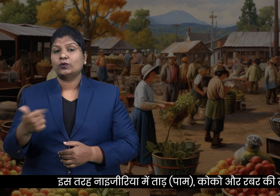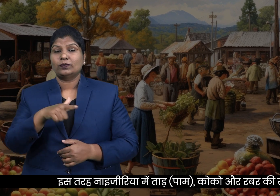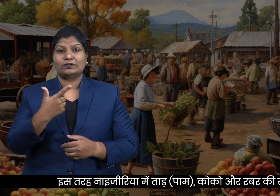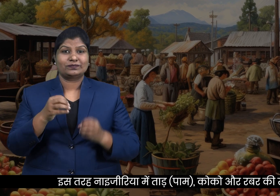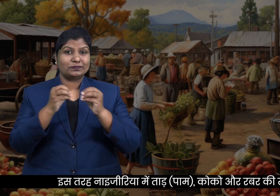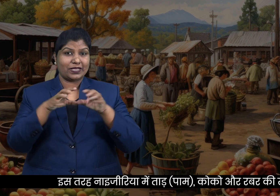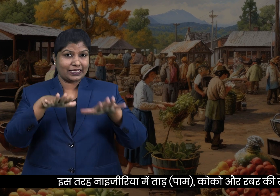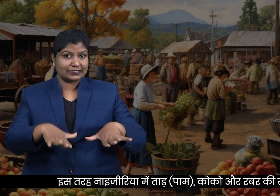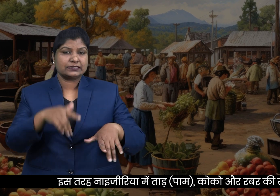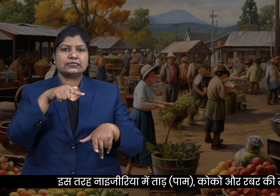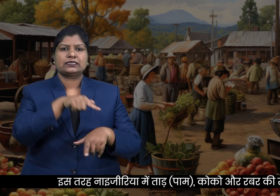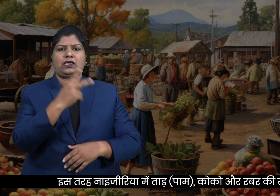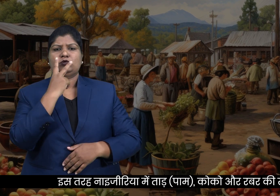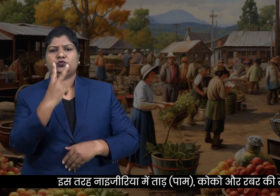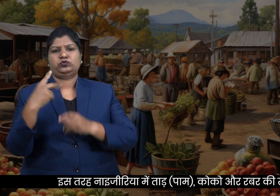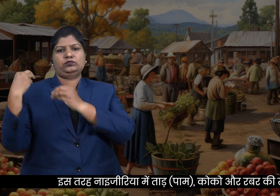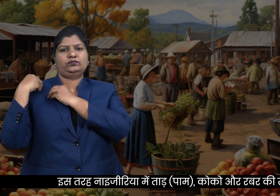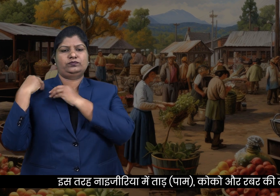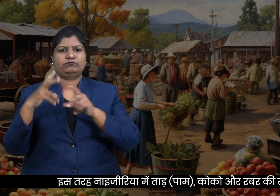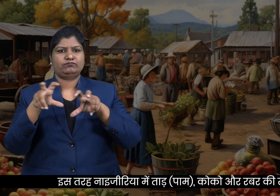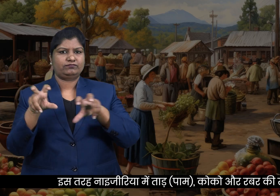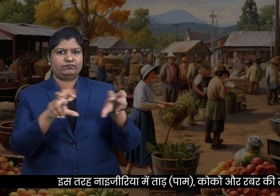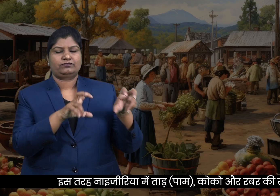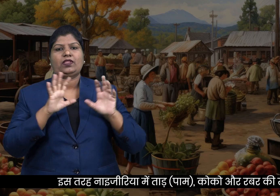की खेती शुरू हुई।